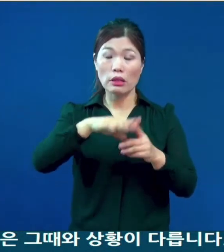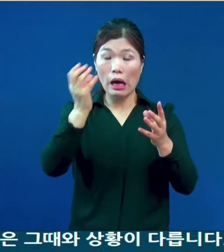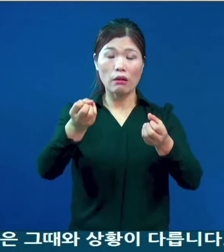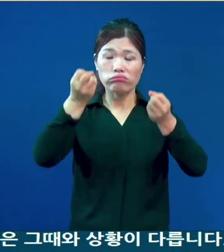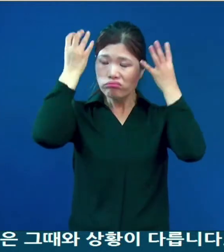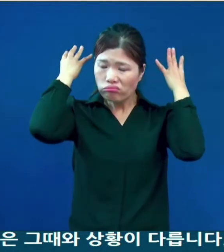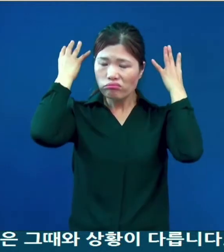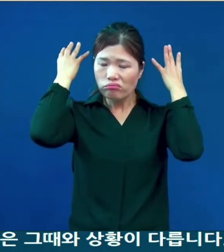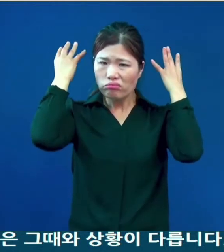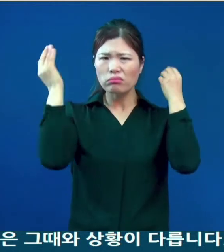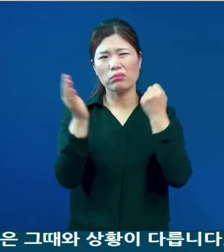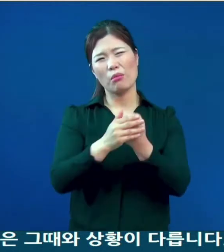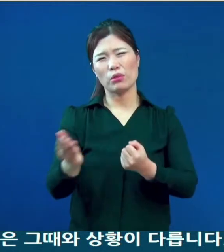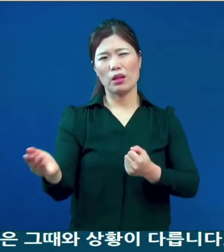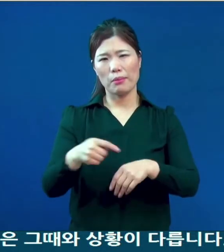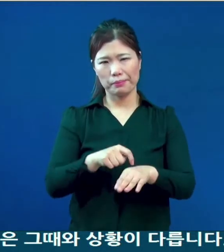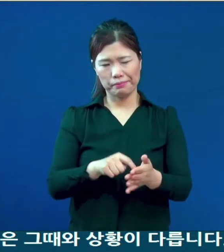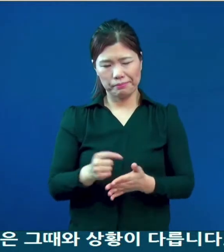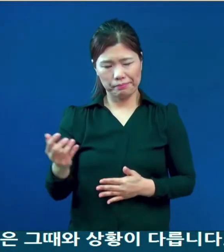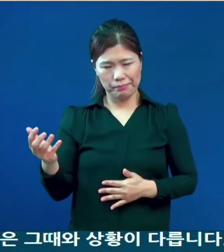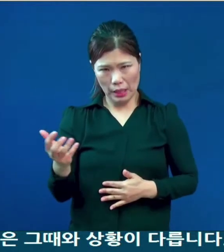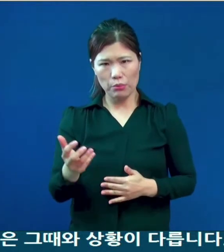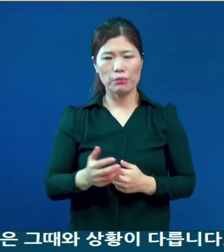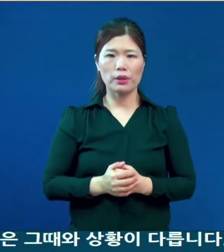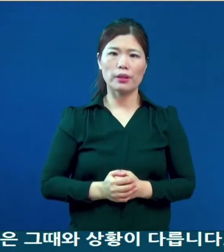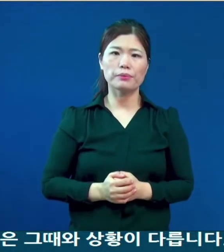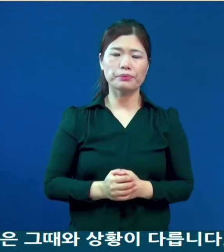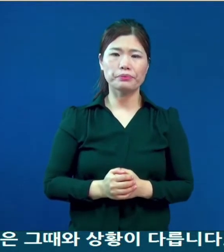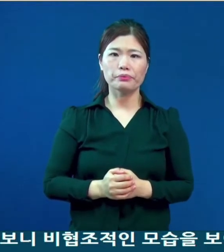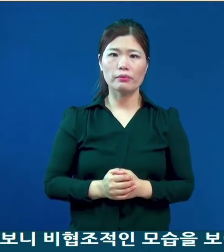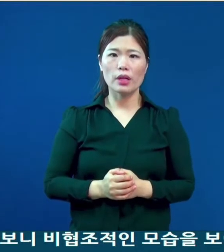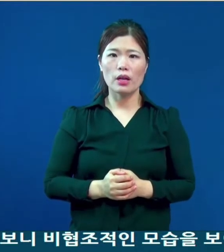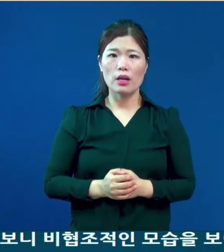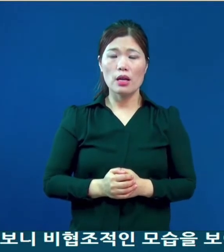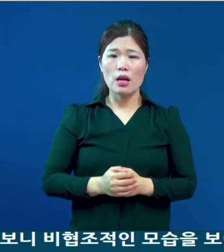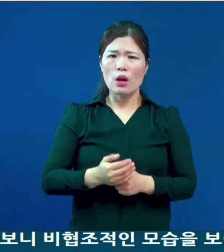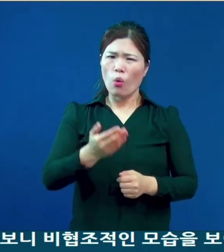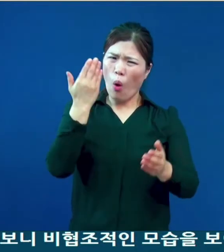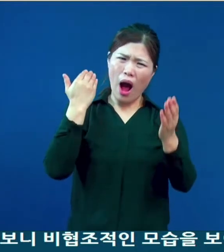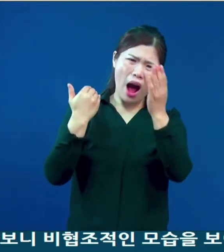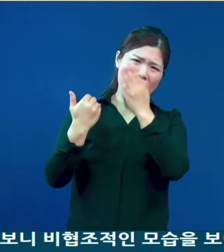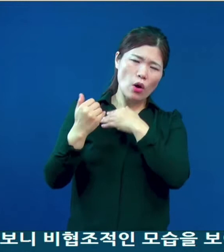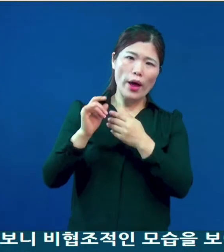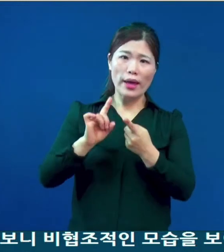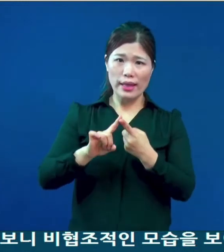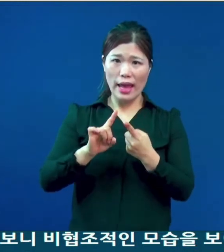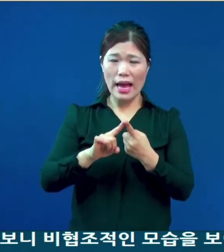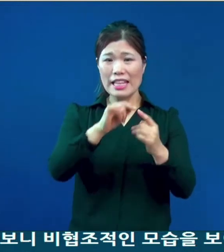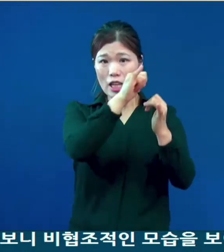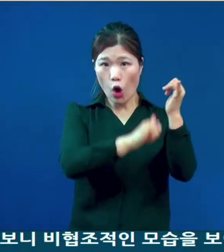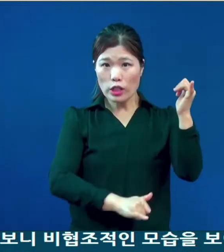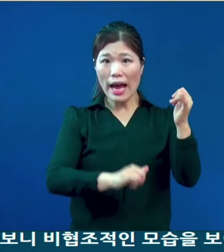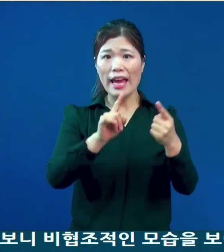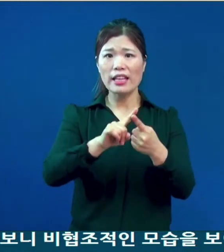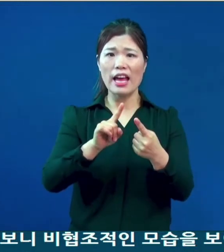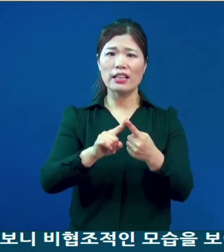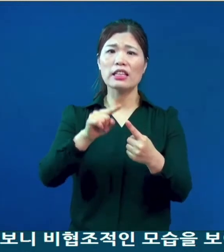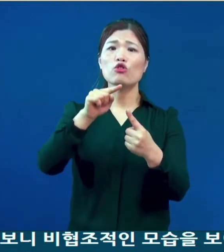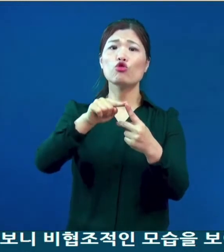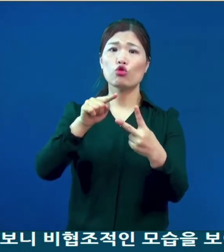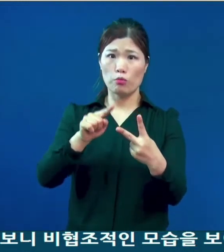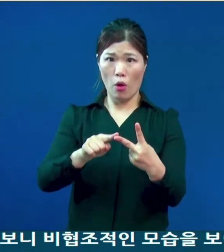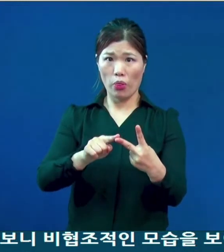마음이 아픕니다. 이게 현실입니다. 좀 전에 소개해드린 과거의 역사 속에 담긴 두 번의